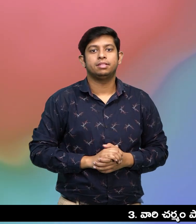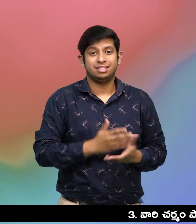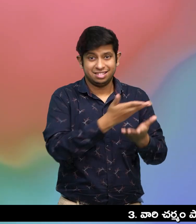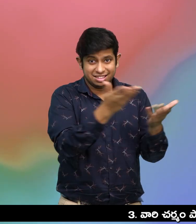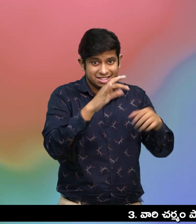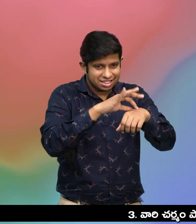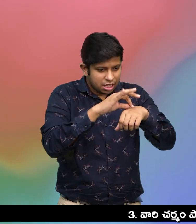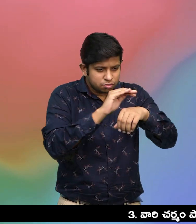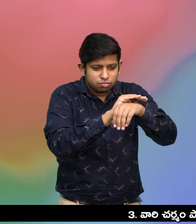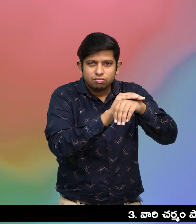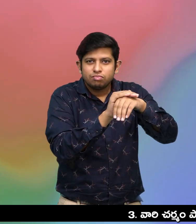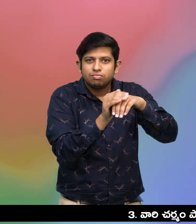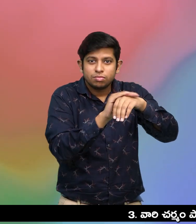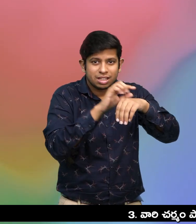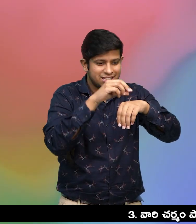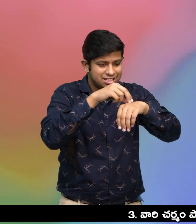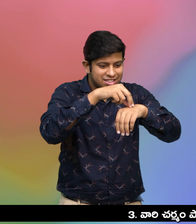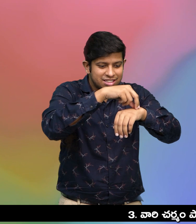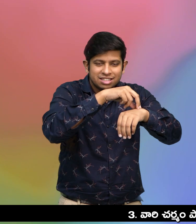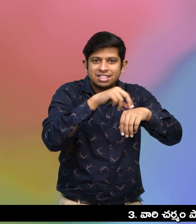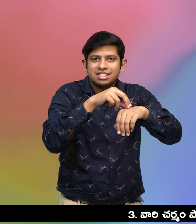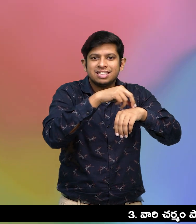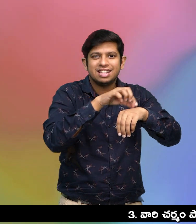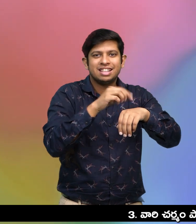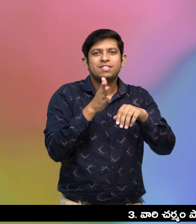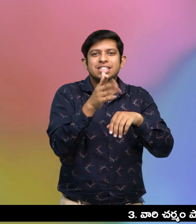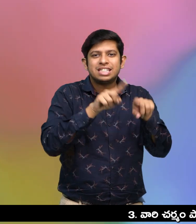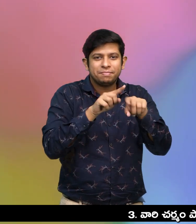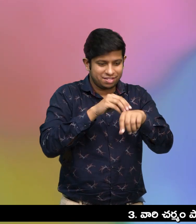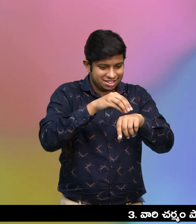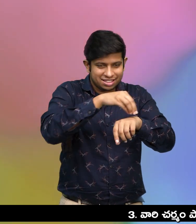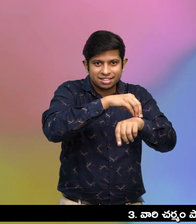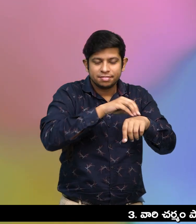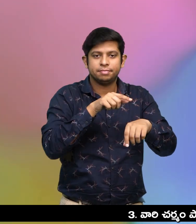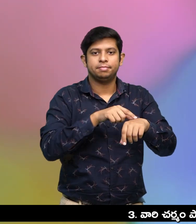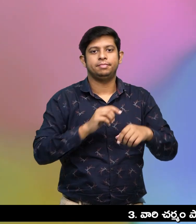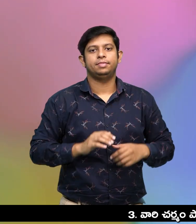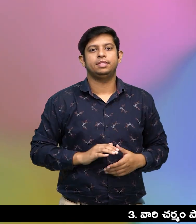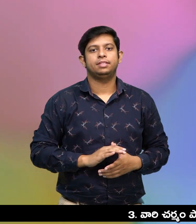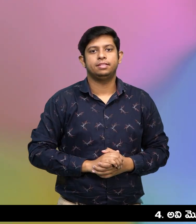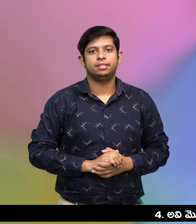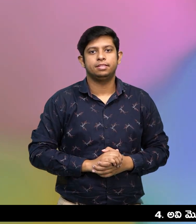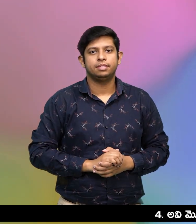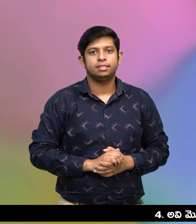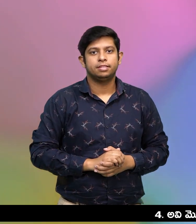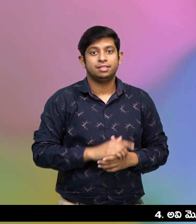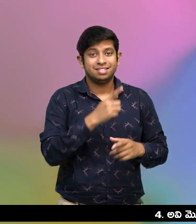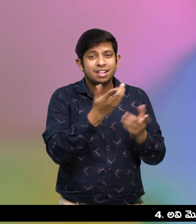3. వారి చర్మం పొలుసులు పలకలతో కప్పబడి ఉంటుంది. 4. వారు